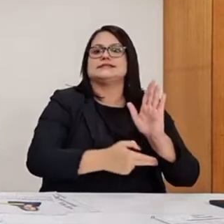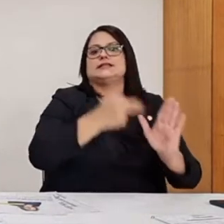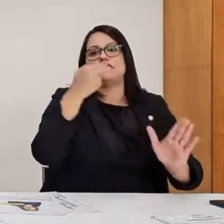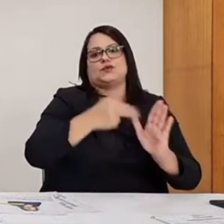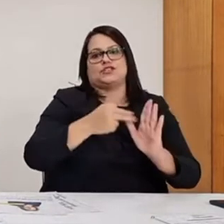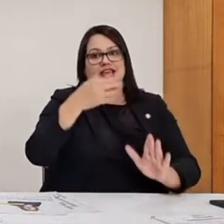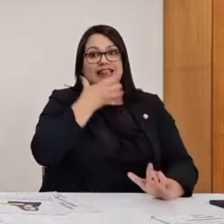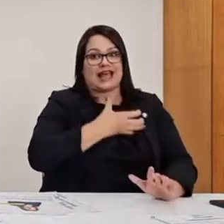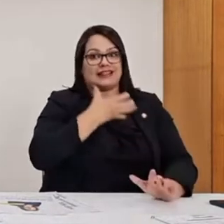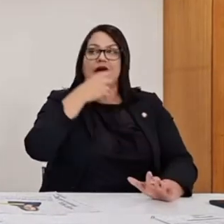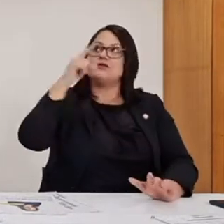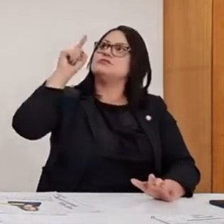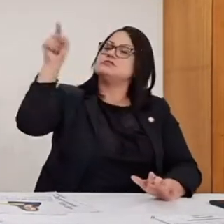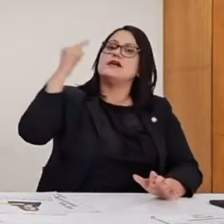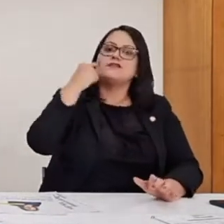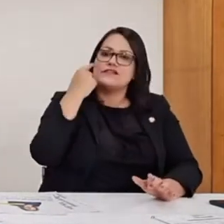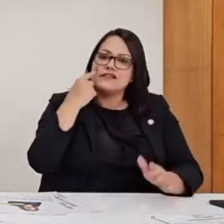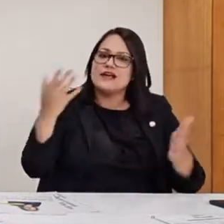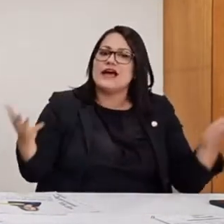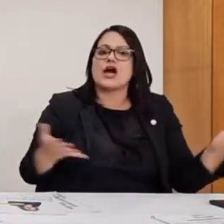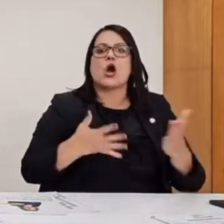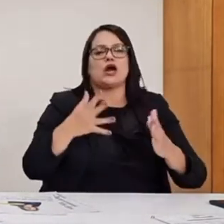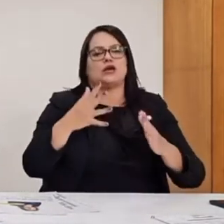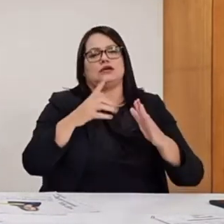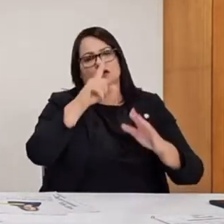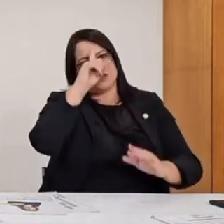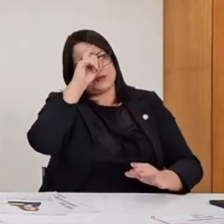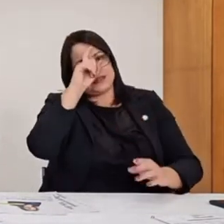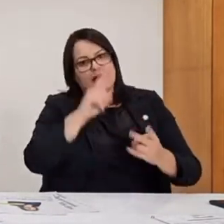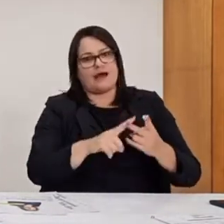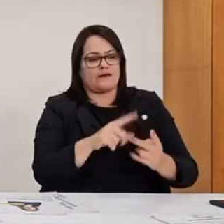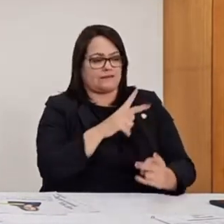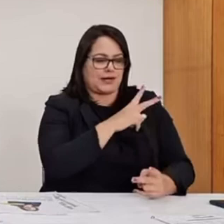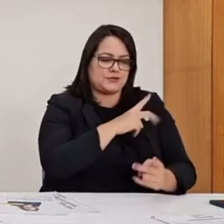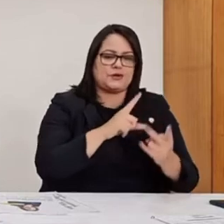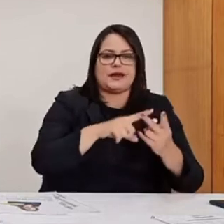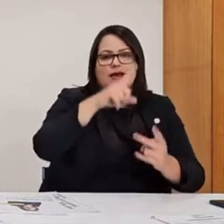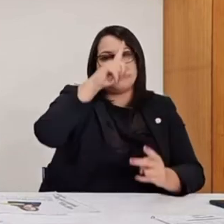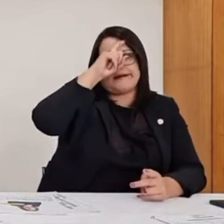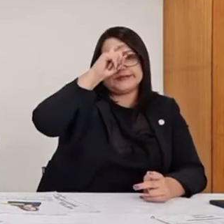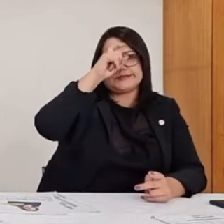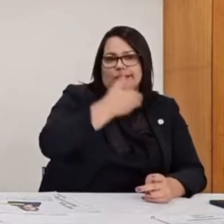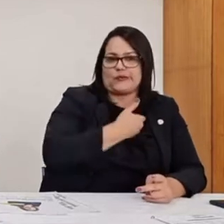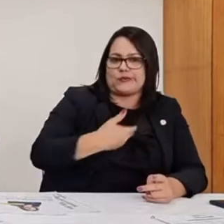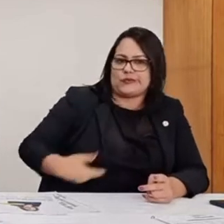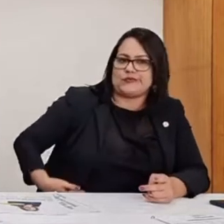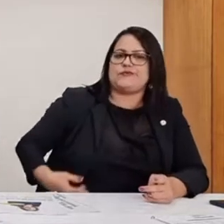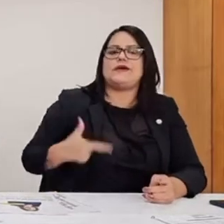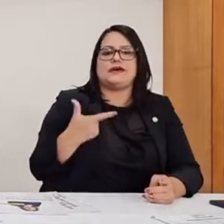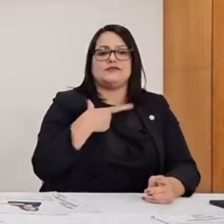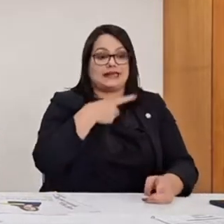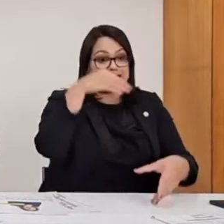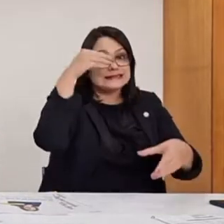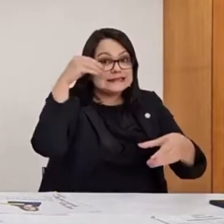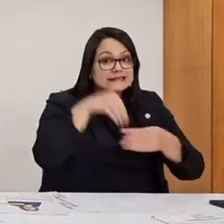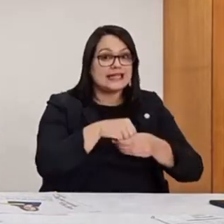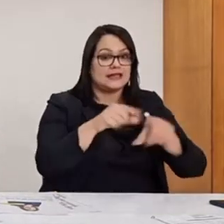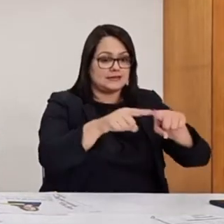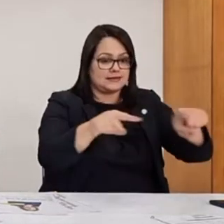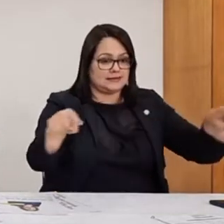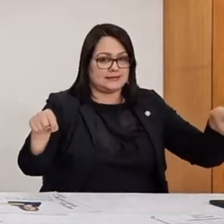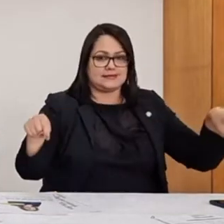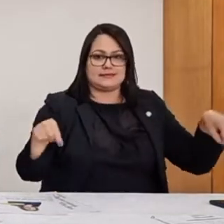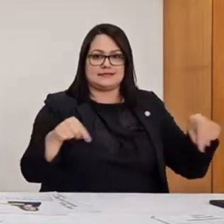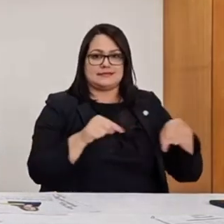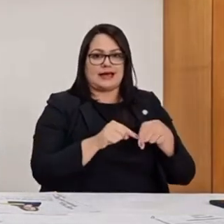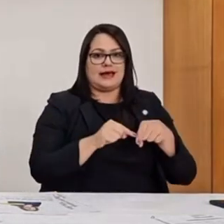vai ver agora, os hospitais privados e os públicos, logo no começo, vão colocar dentro salas